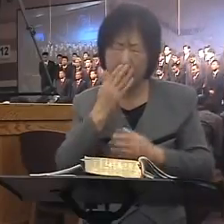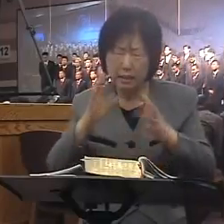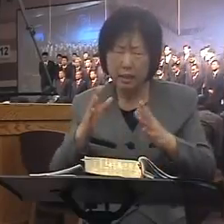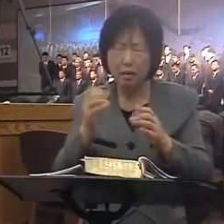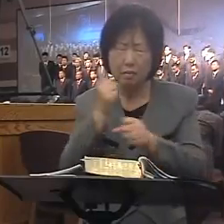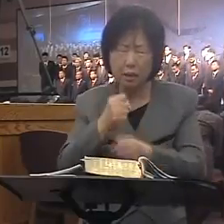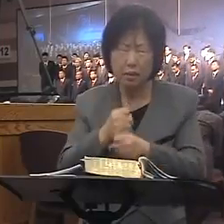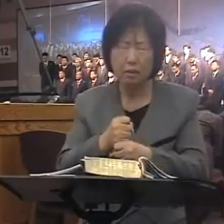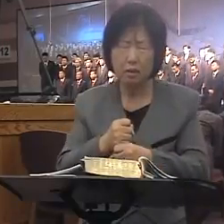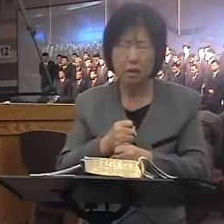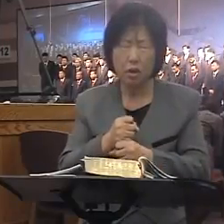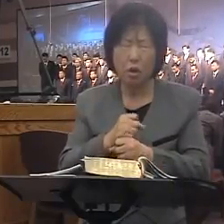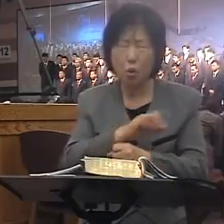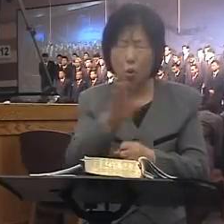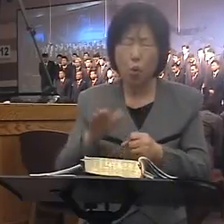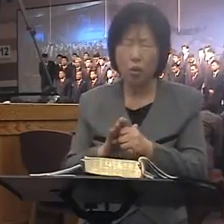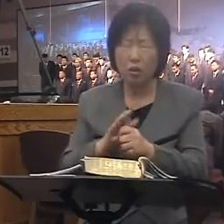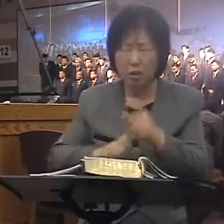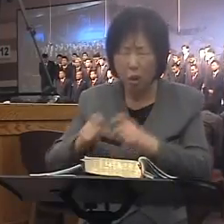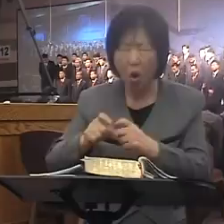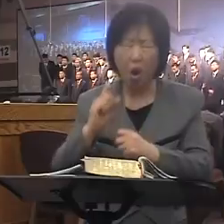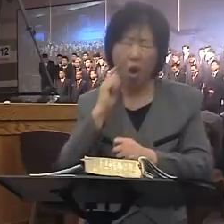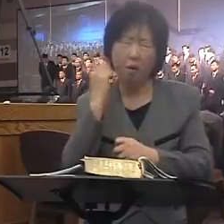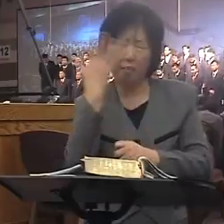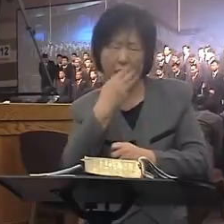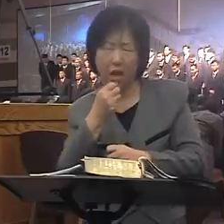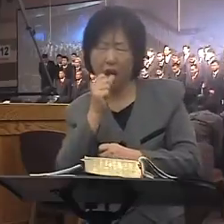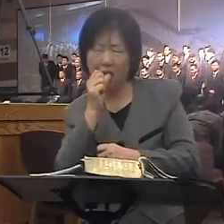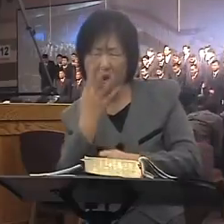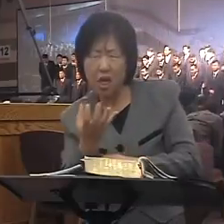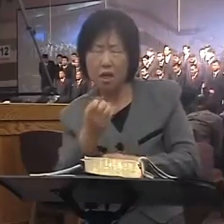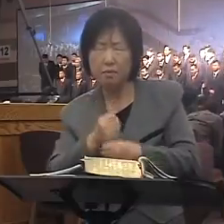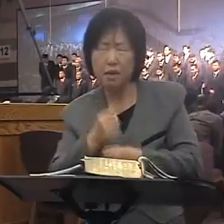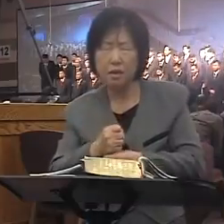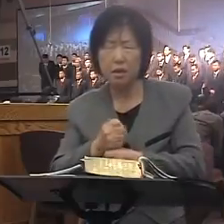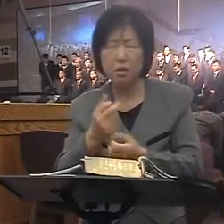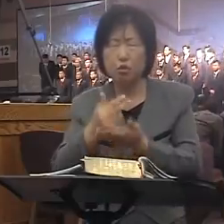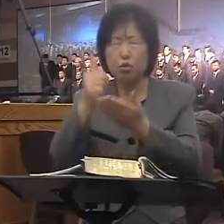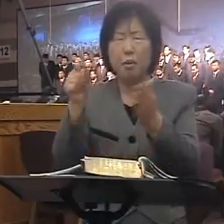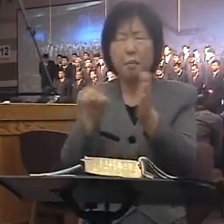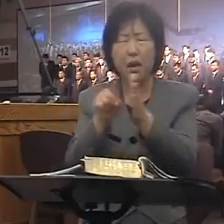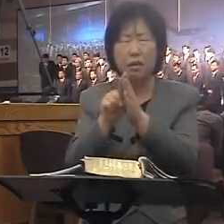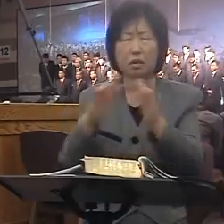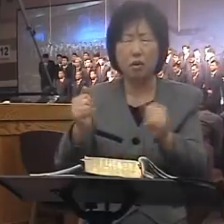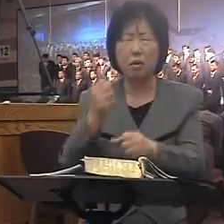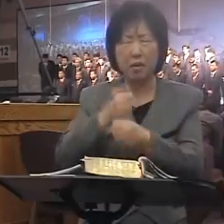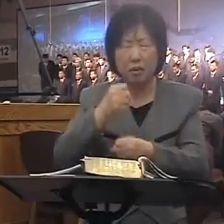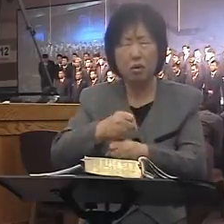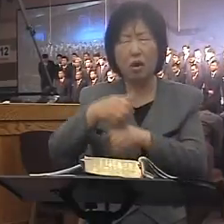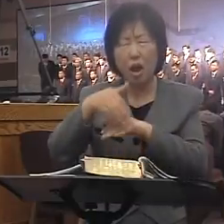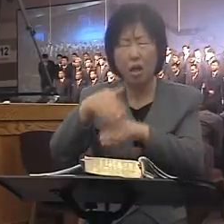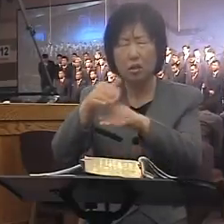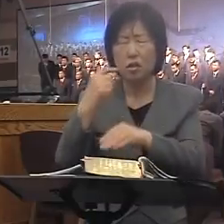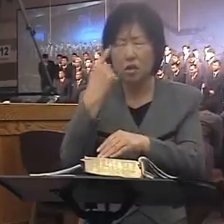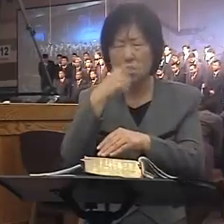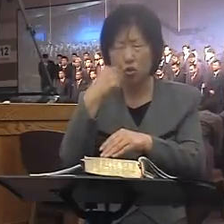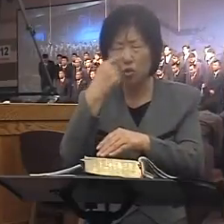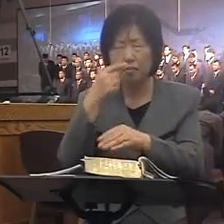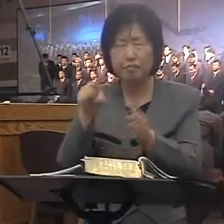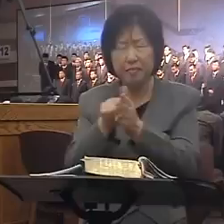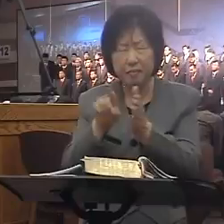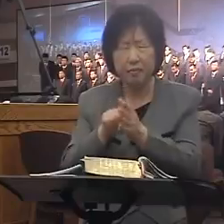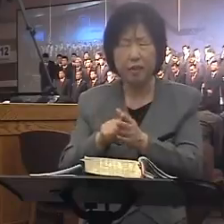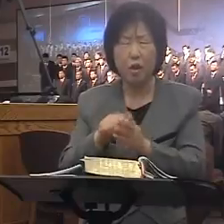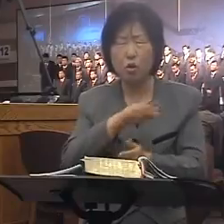만들 우리를 더욱더 아름다운 그릇, 더욱더 아름다운 주님의 백성들로 만들어 가시는 줄 믿습니다. 주여 우리의